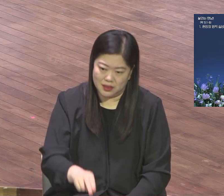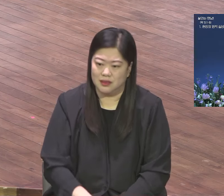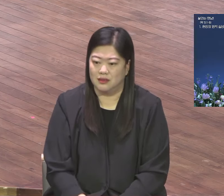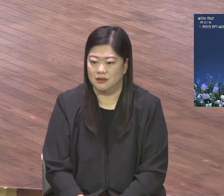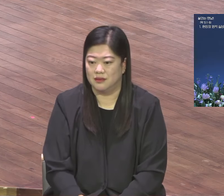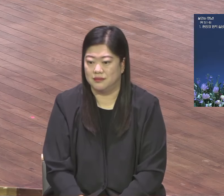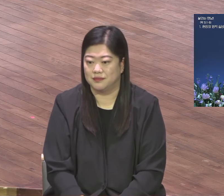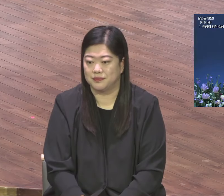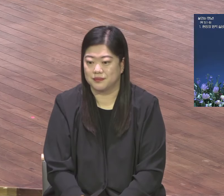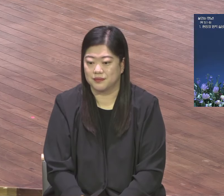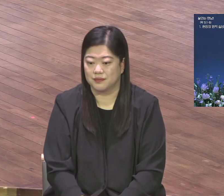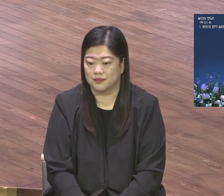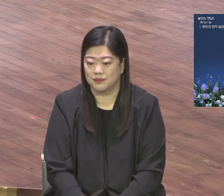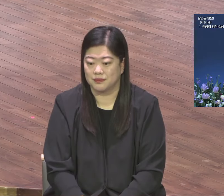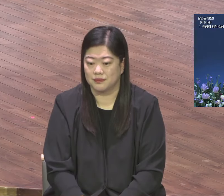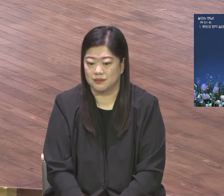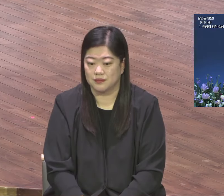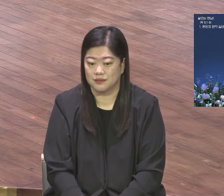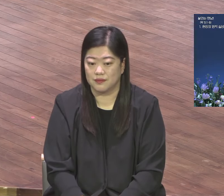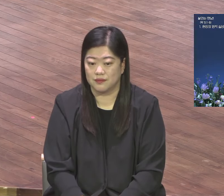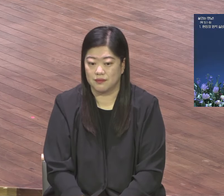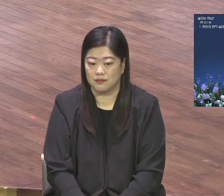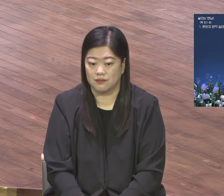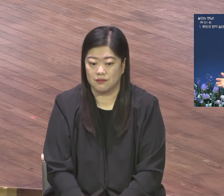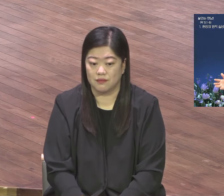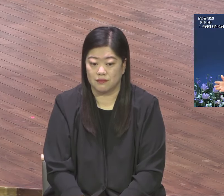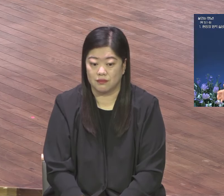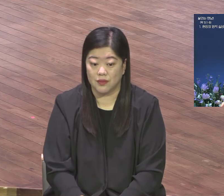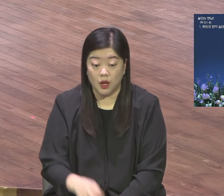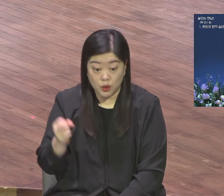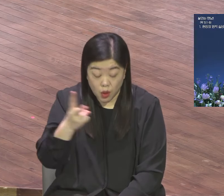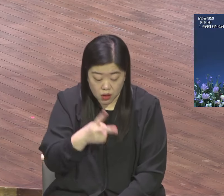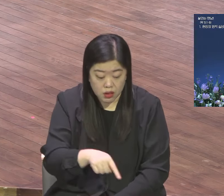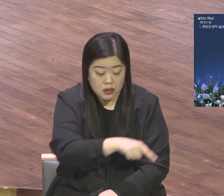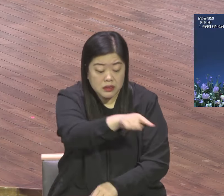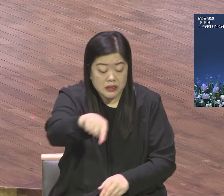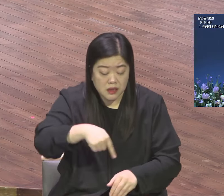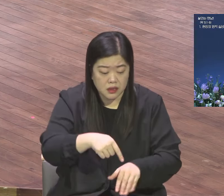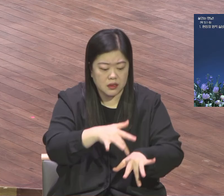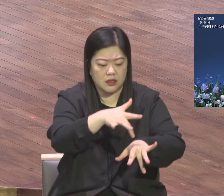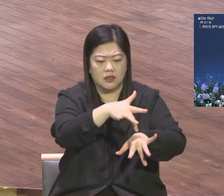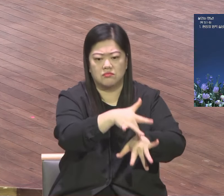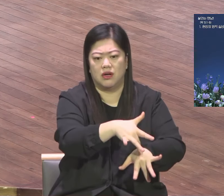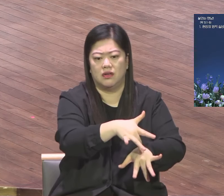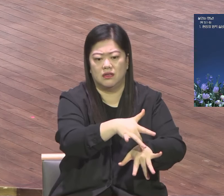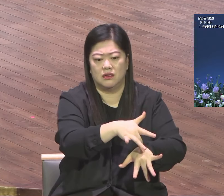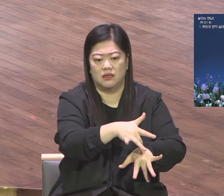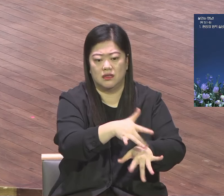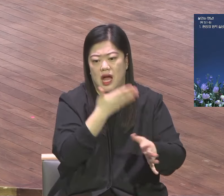신분이 마귀 자식이니 불신자들은 마귀 식인들 할 수밖에 없지요. 그 이길 힘이 없잖아요.